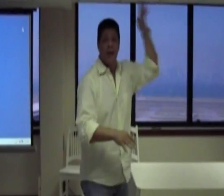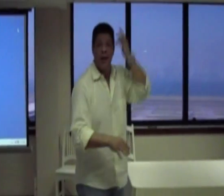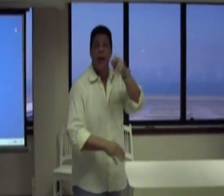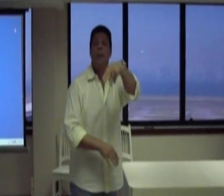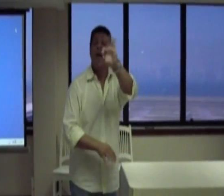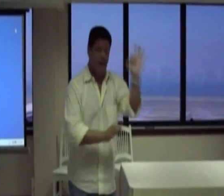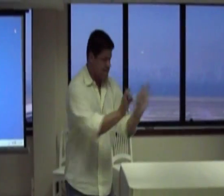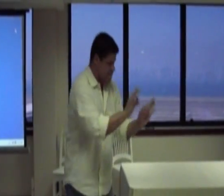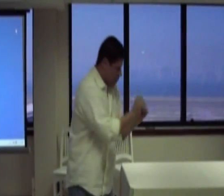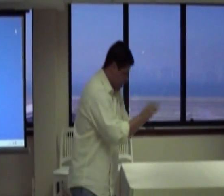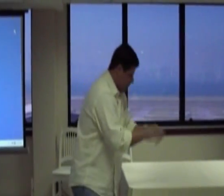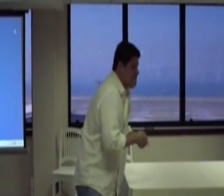não estavam voltando mais.